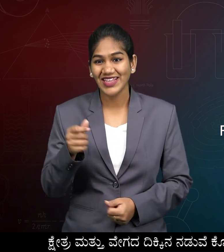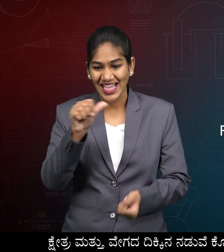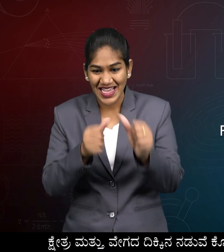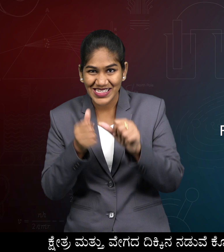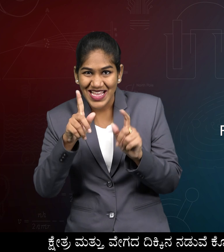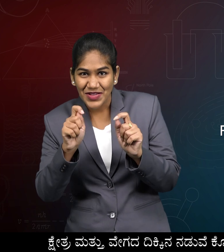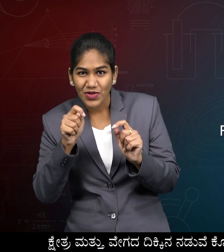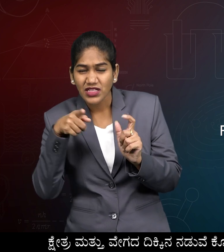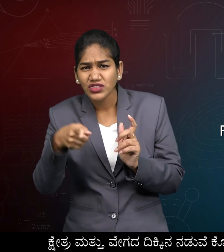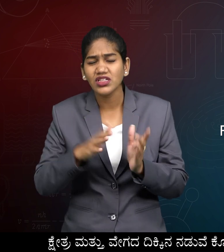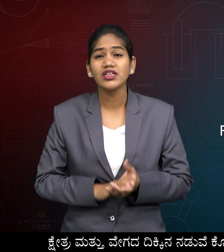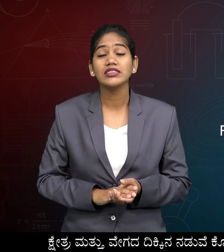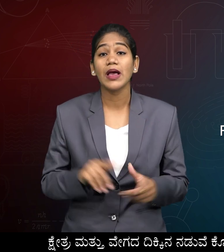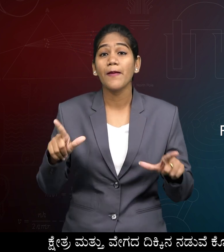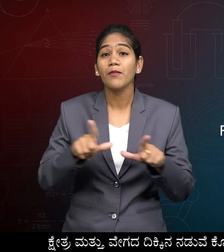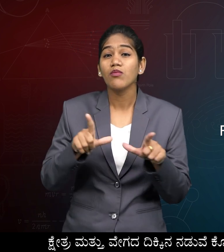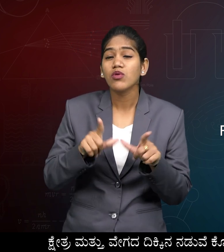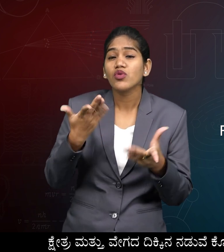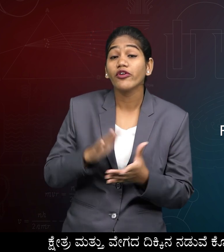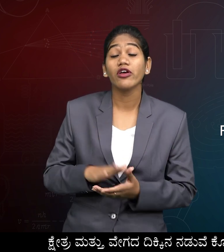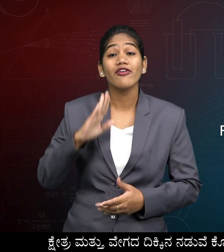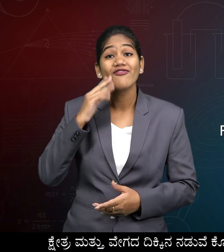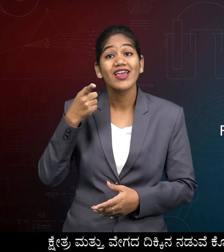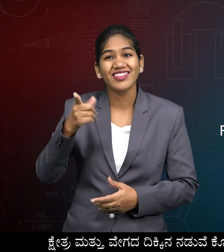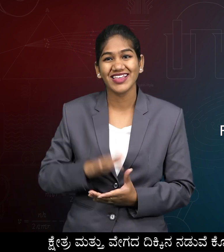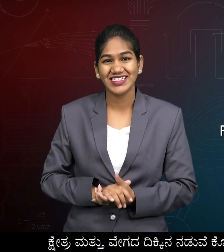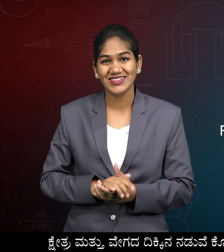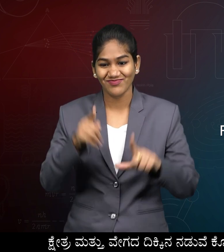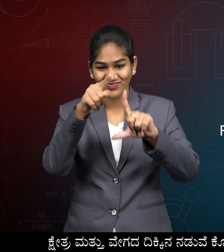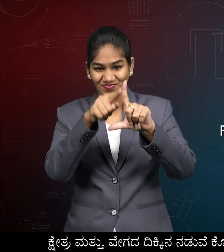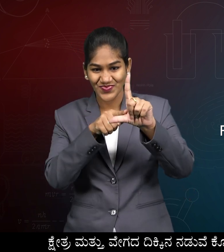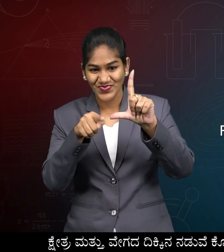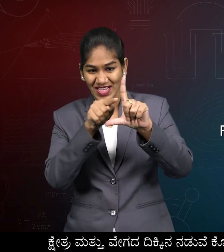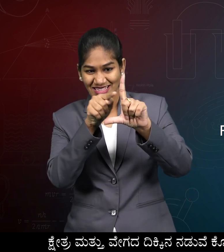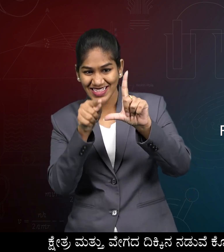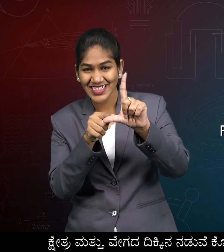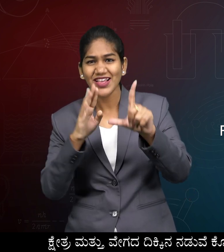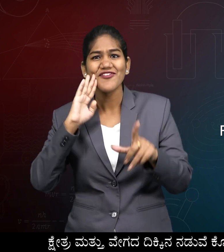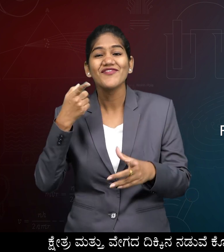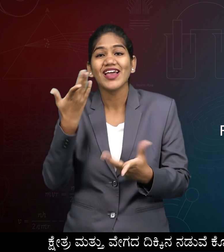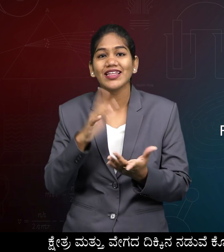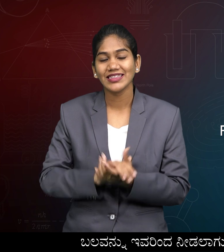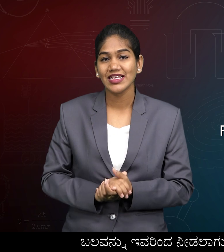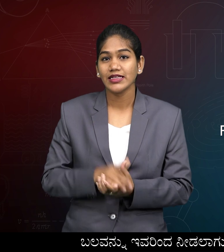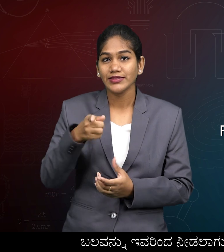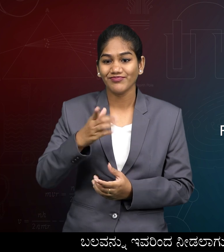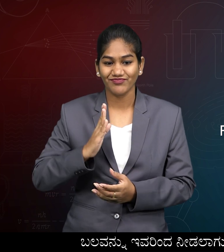ಕ್ಷೇತ್ರ ಮತ್ತು ವೇಗದ ದಿಕ್ಕಿನ ನಡುವೆ ಕೋನವಿದ್ದಾಗ ಚಾರ್ಜ್ನಿಂದ ಅನುಭವಿಸುವ ಕಾಂತೀಯ ಬಲವನ್ನು